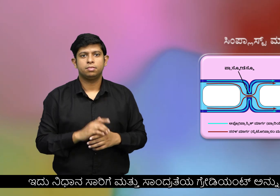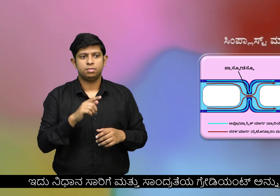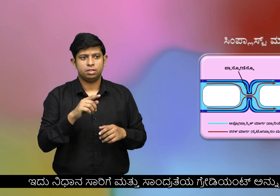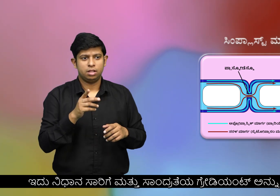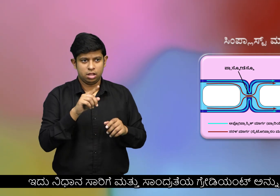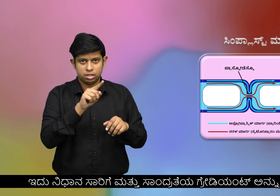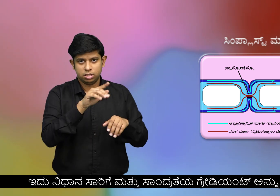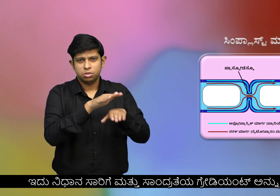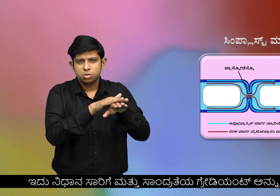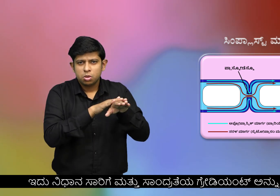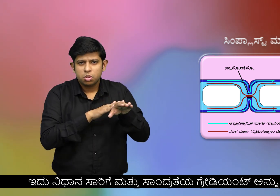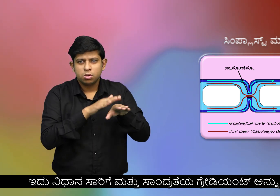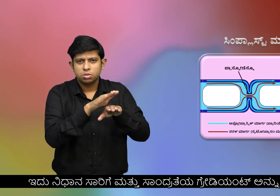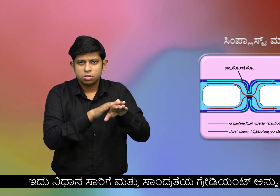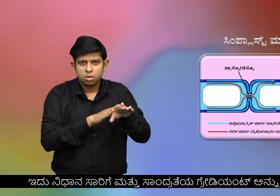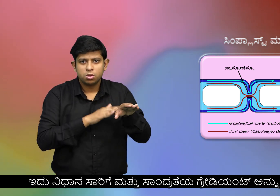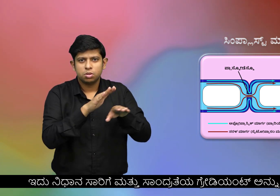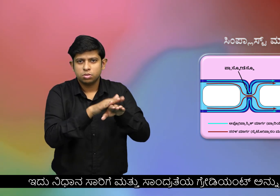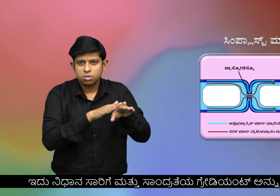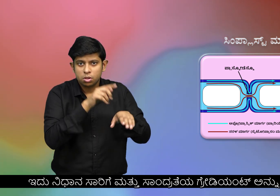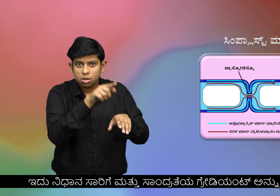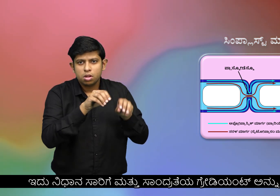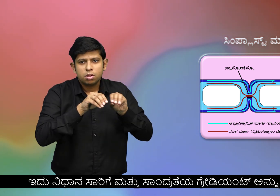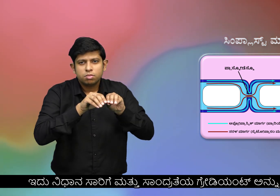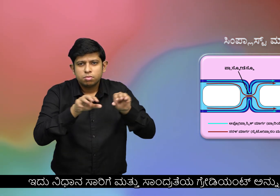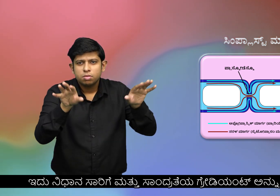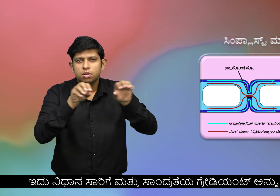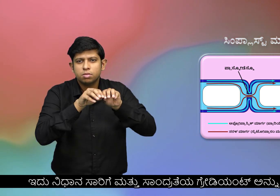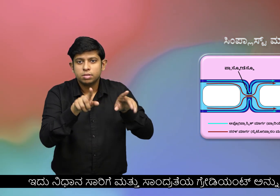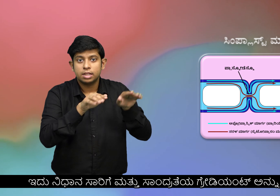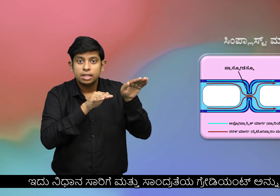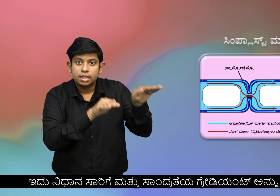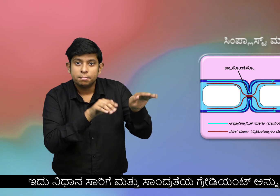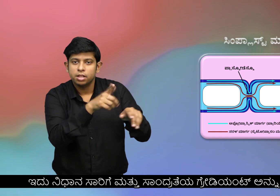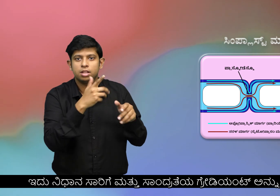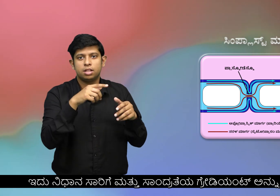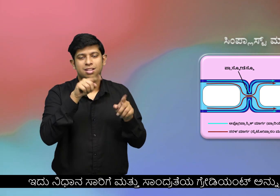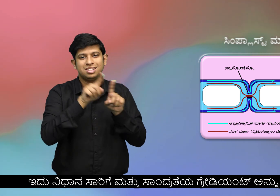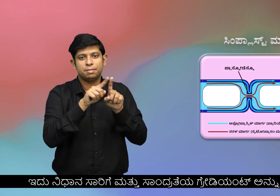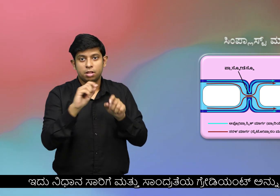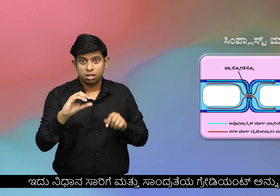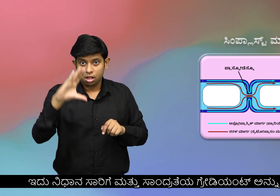ಇದು ನಿಧಾನ ಸಾರಿಗೆ ಮತ್ತು ಸಾಂದ್ರತೆಯ ಗ್ರೇಡಿಯಂಟ್ ಅನ್ನು ಅವಲಂಬಿಸಿರುತ್ತದೆ.